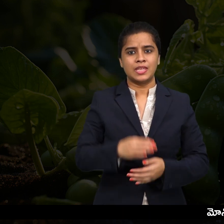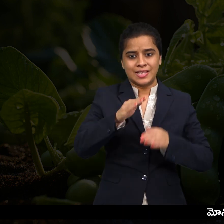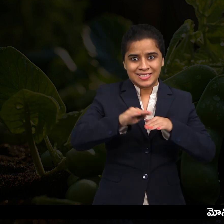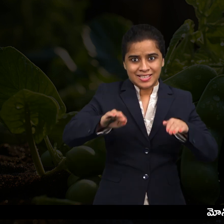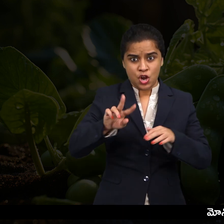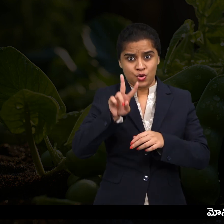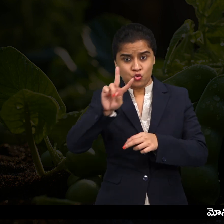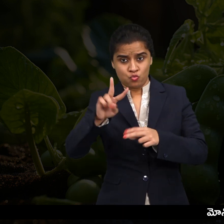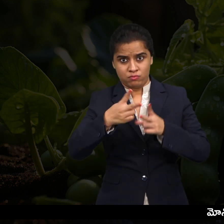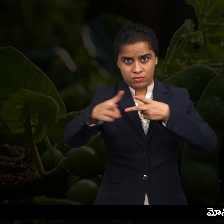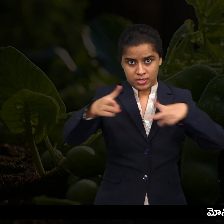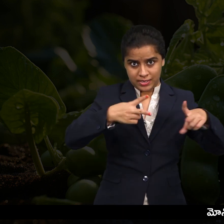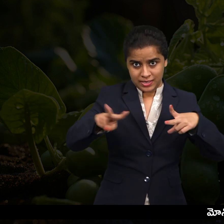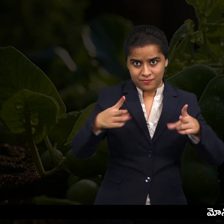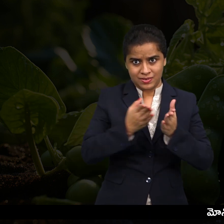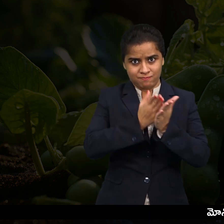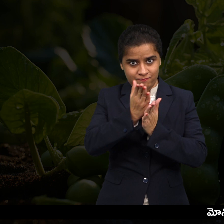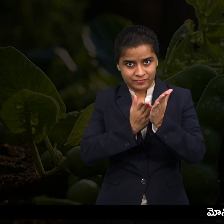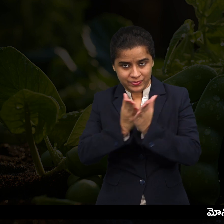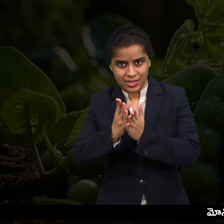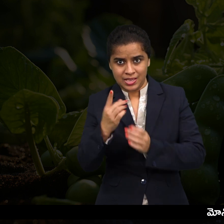మోనోహైబ్రిడ్ క్రాస్,